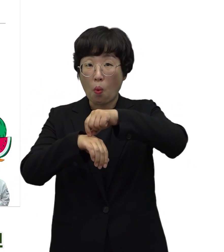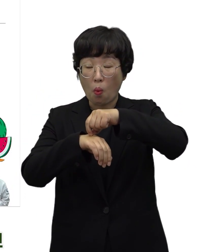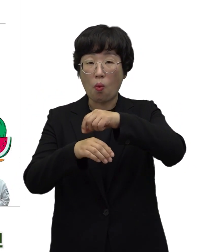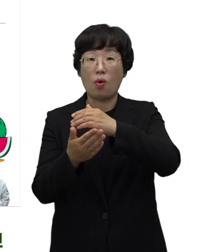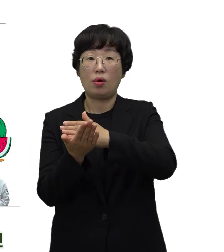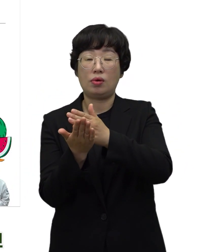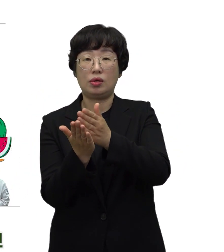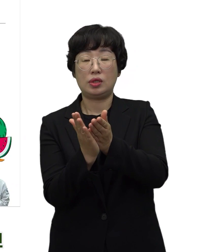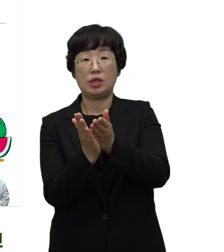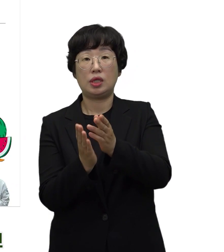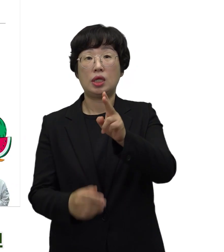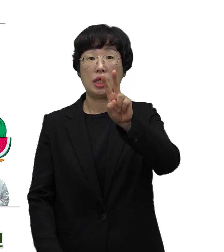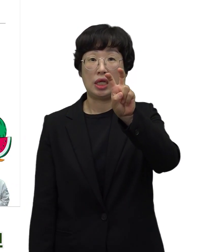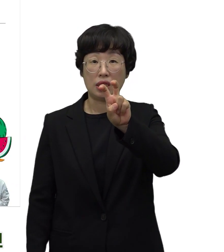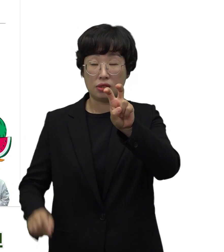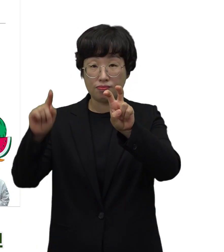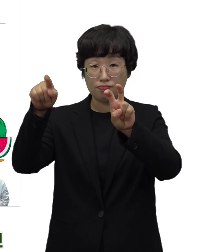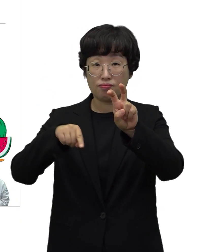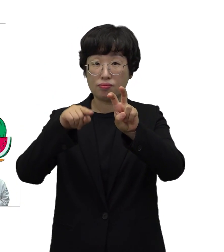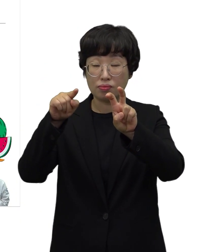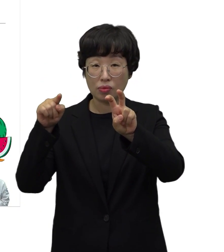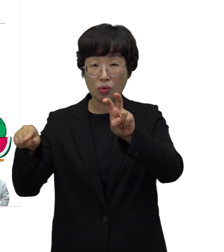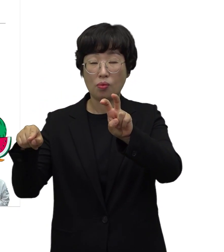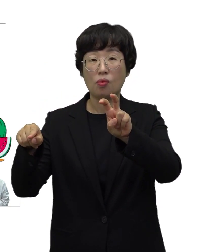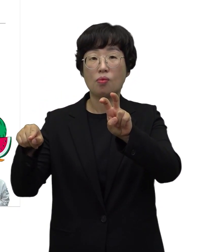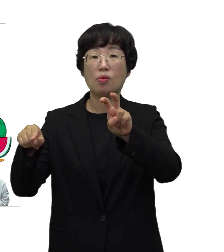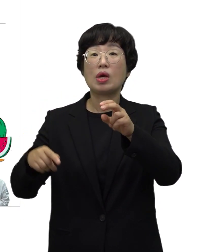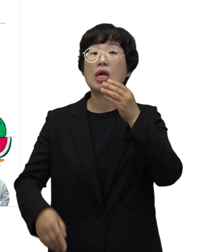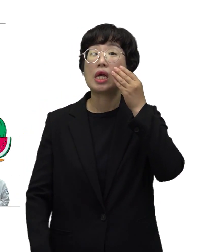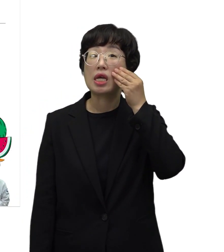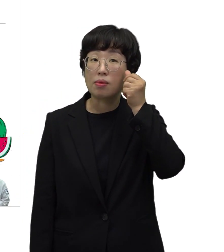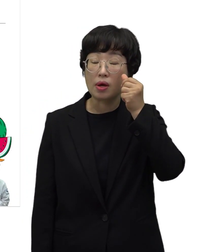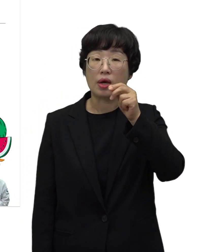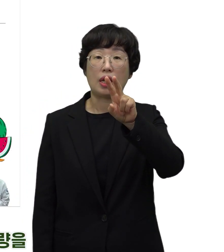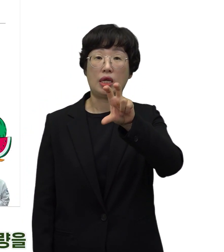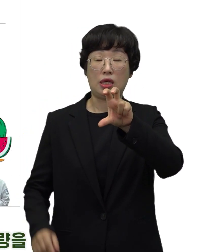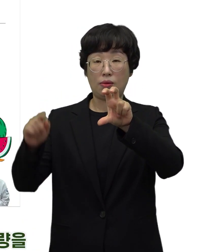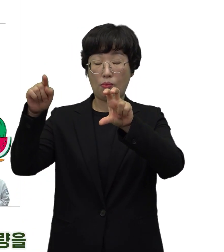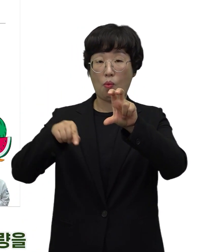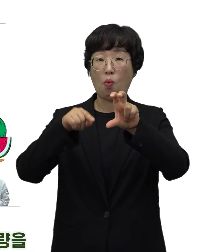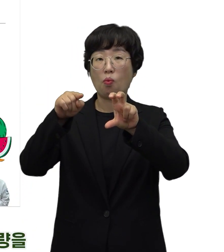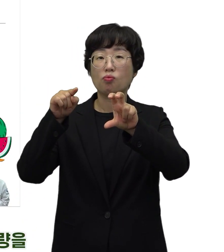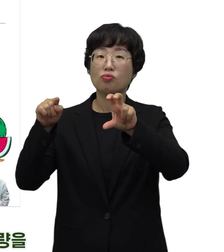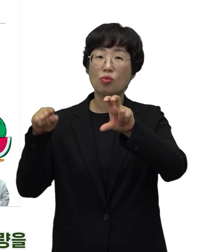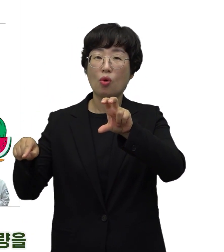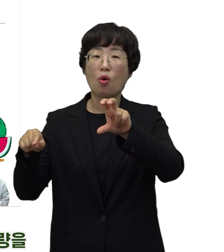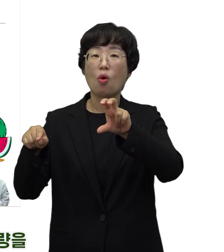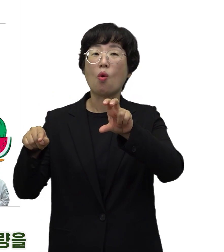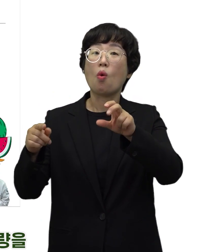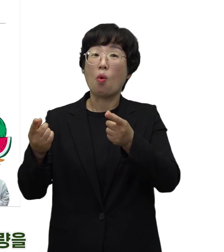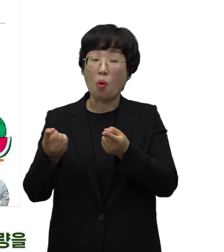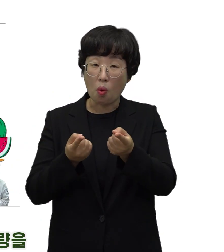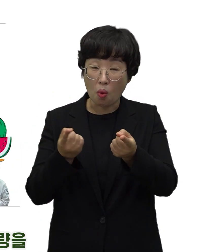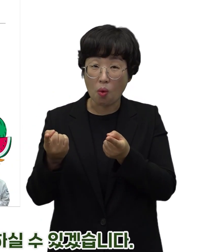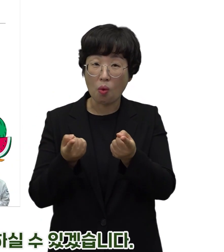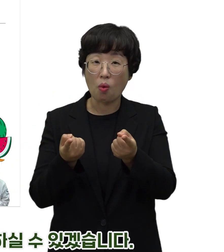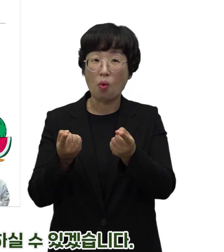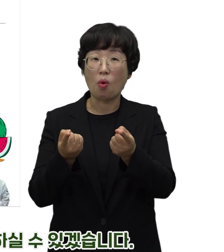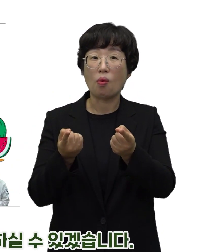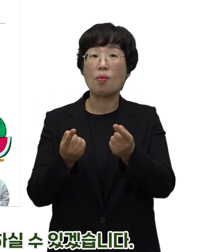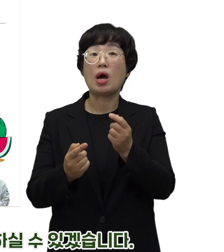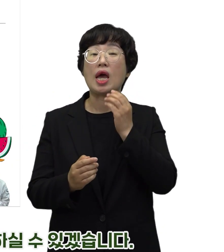권장되는 비율로 식단을 구성하시고 야채를 충분히 섭취하시면서 포화지방과 콜레스테롤, 염분